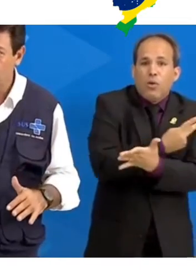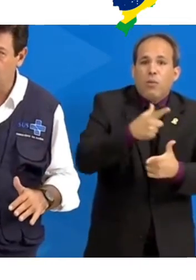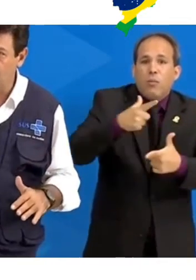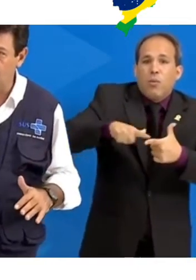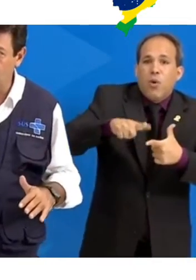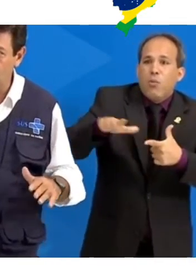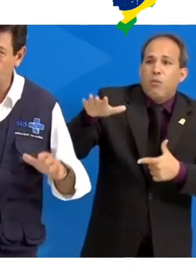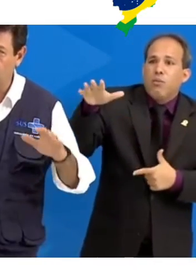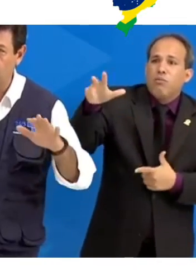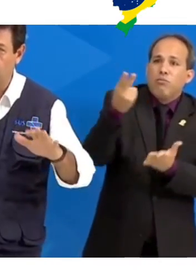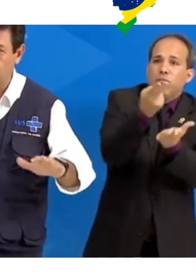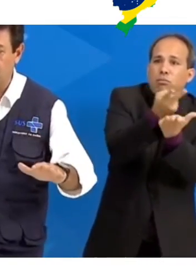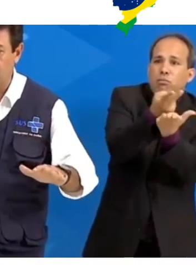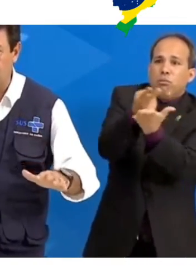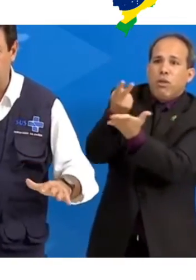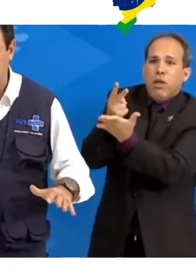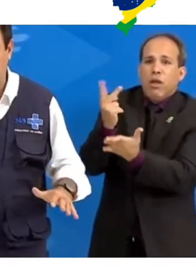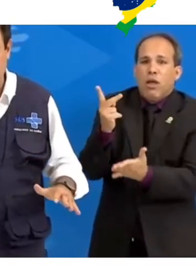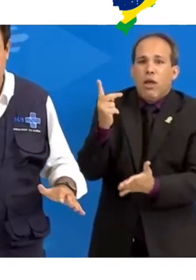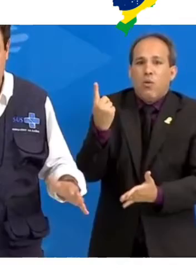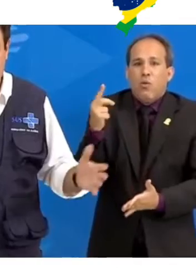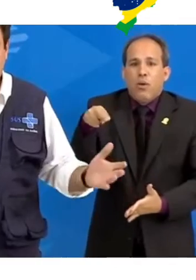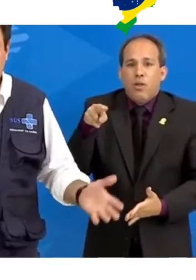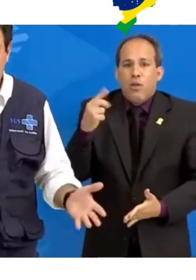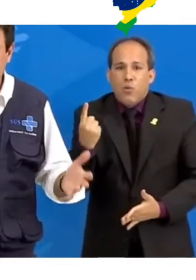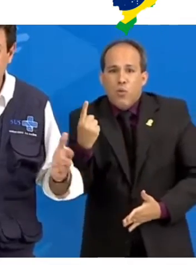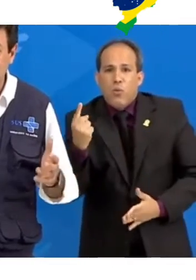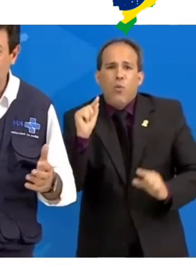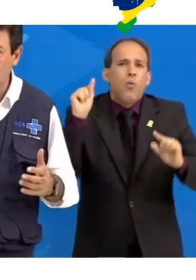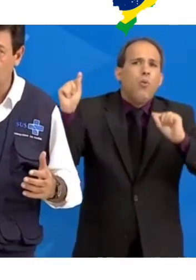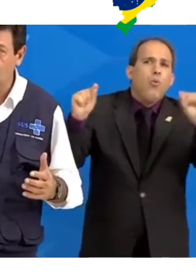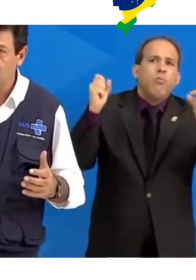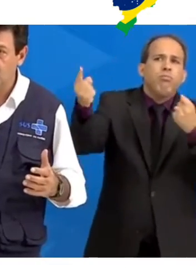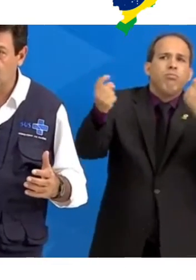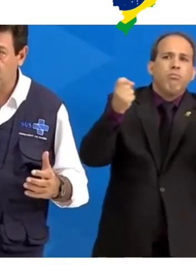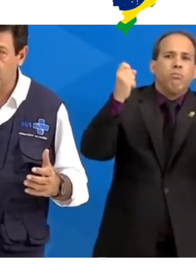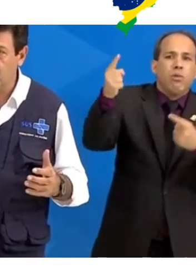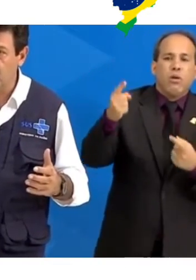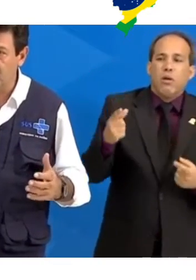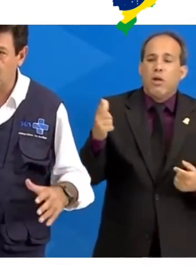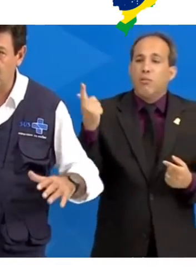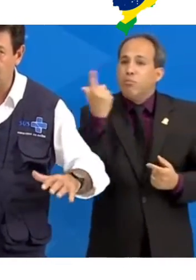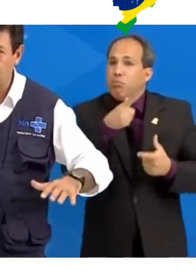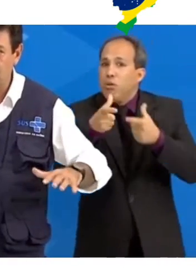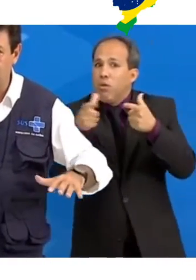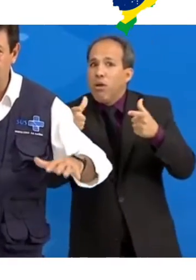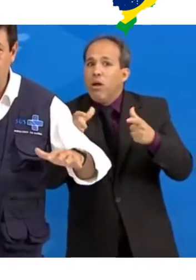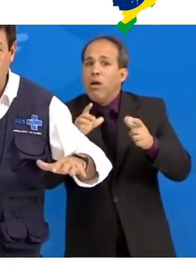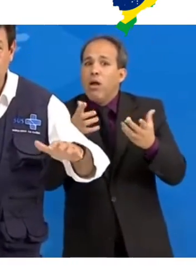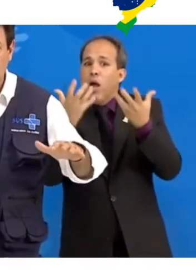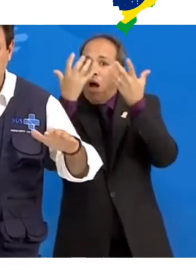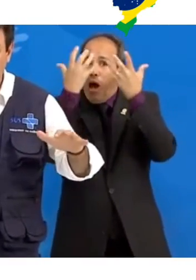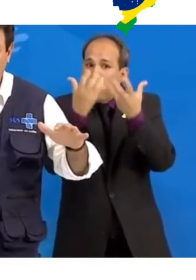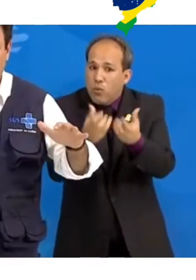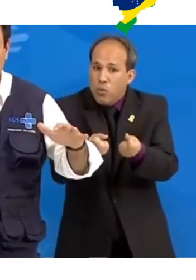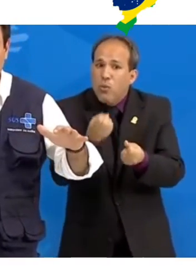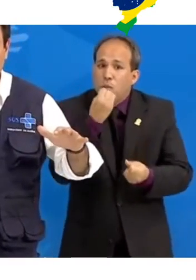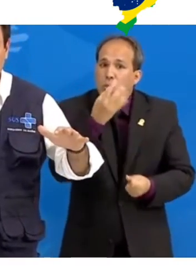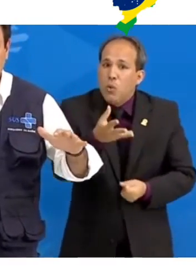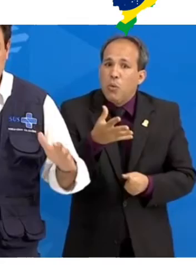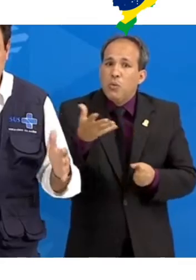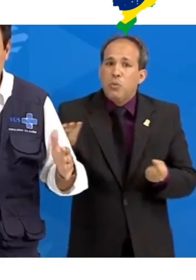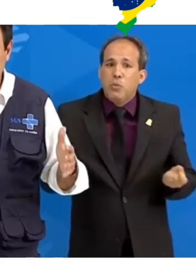internação por H1N1, por influenza A, por influenza B. A adesão, segundo informações, está muito